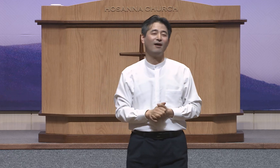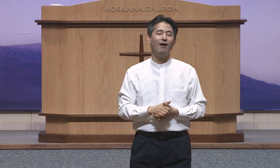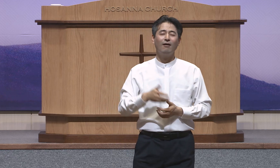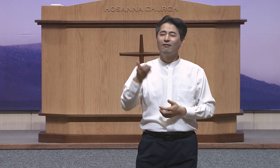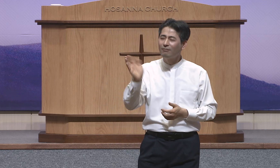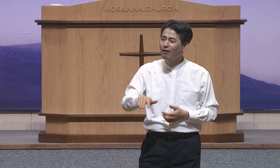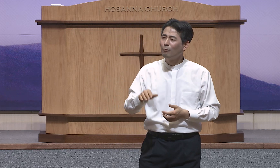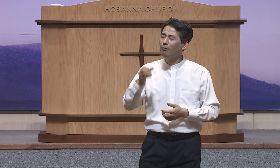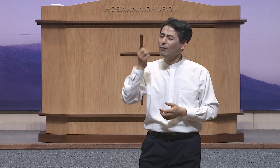하면서